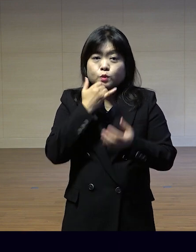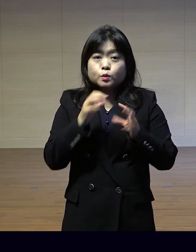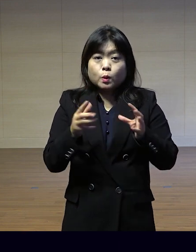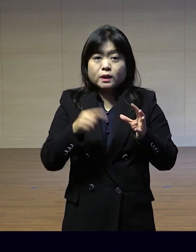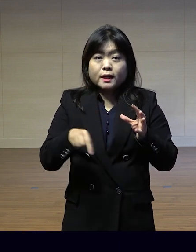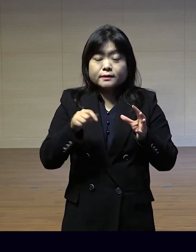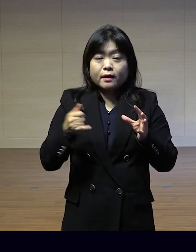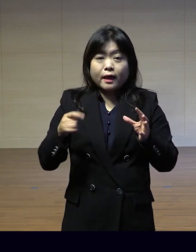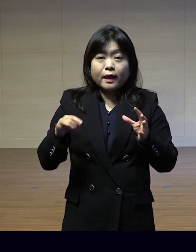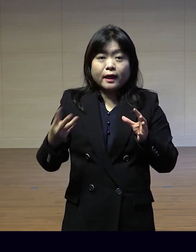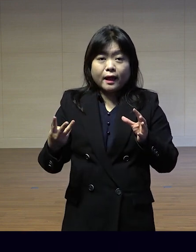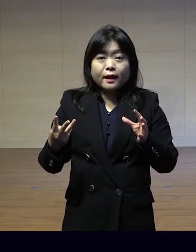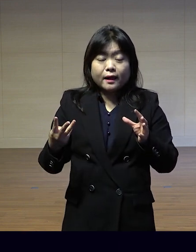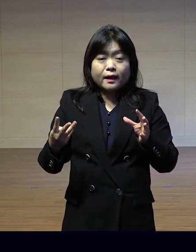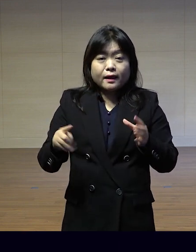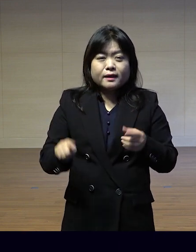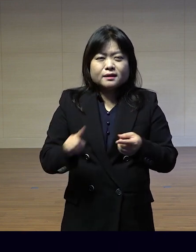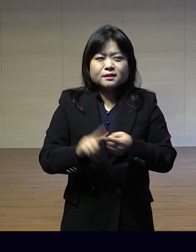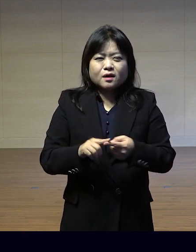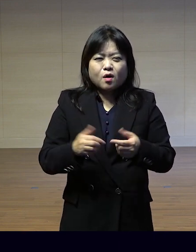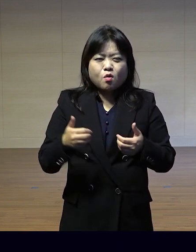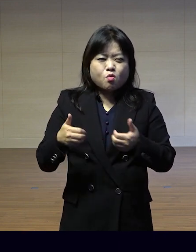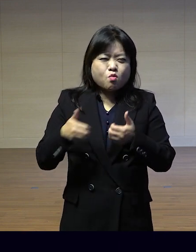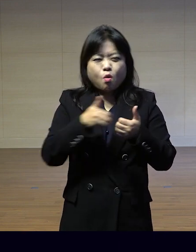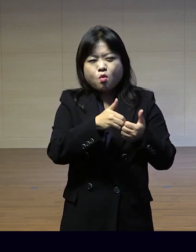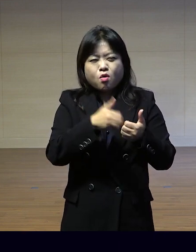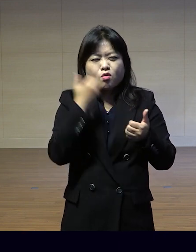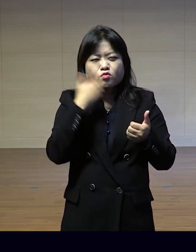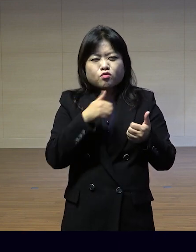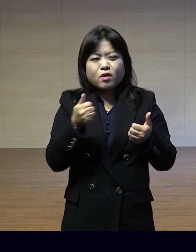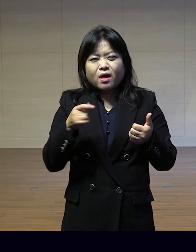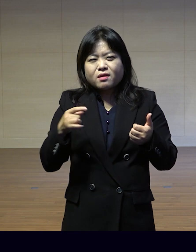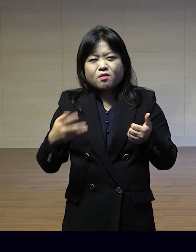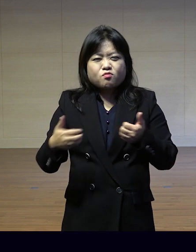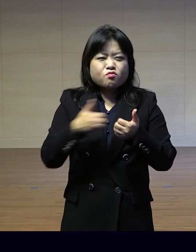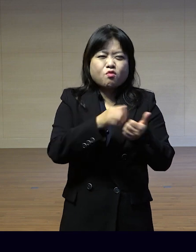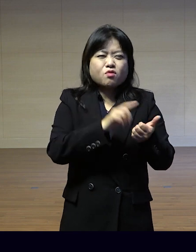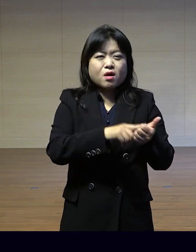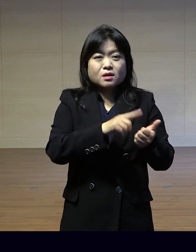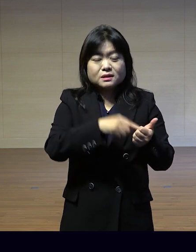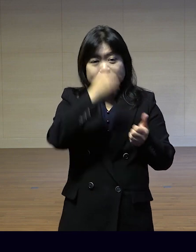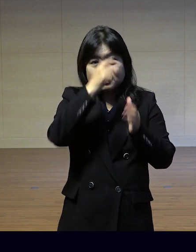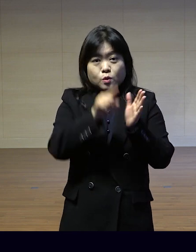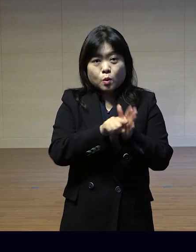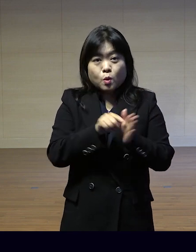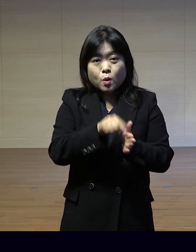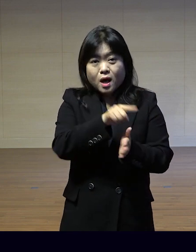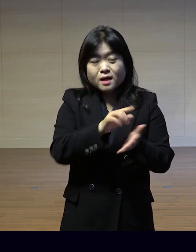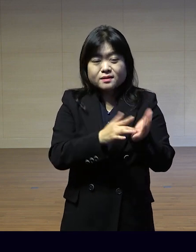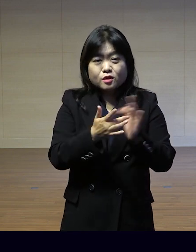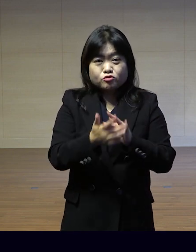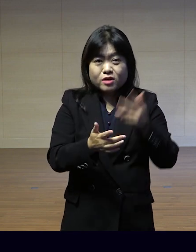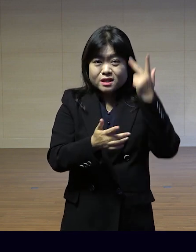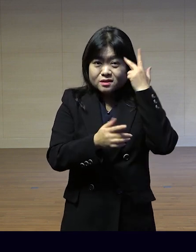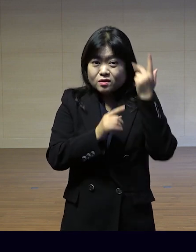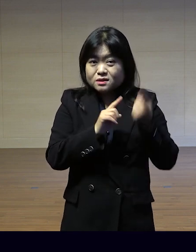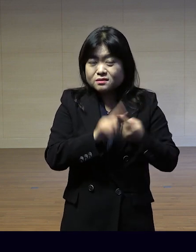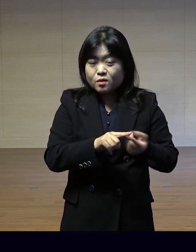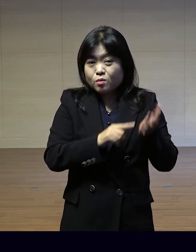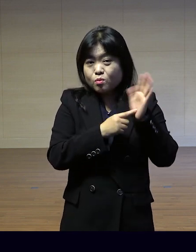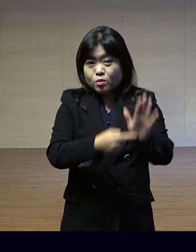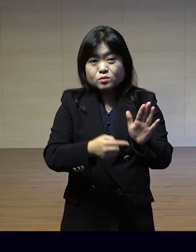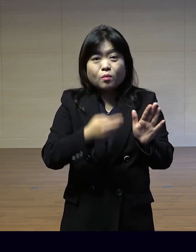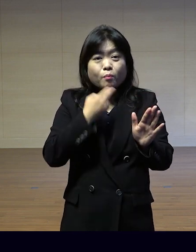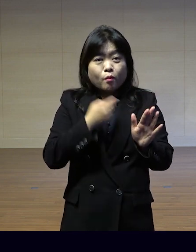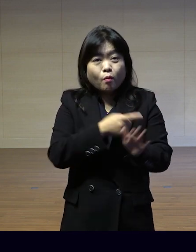거기에서 헤겔이 주 공격 대상으로 삼는 것은 기독교가 예수의 정신 그것을 그대로 보여주지